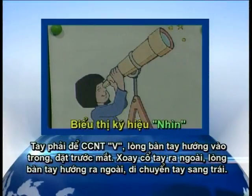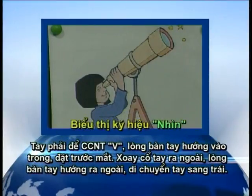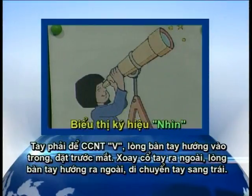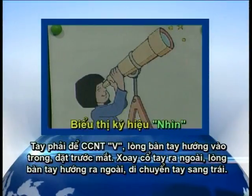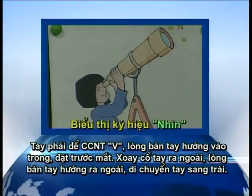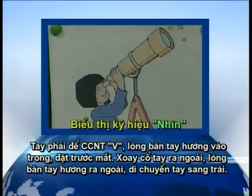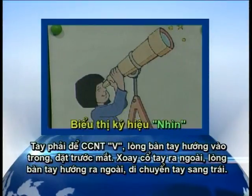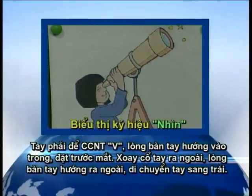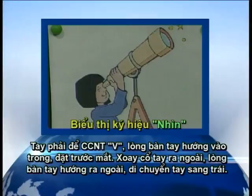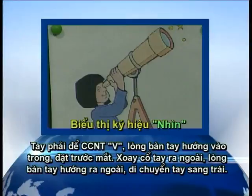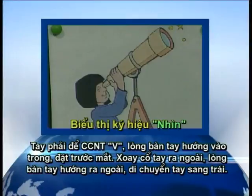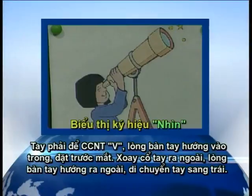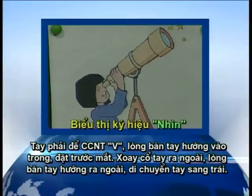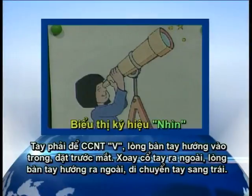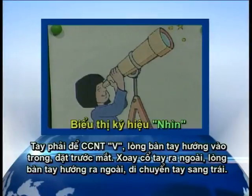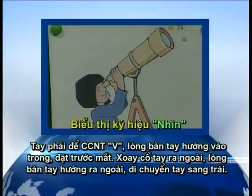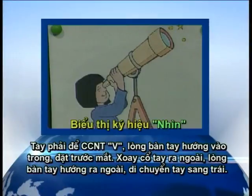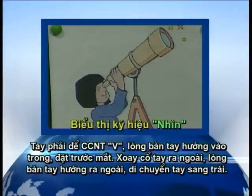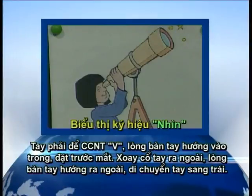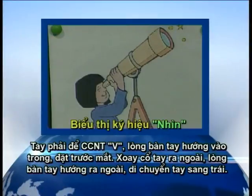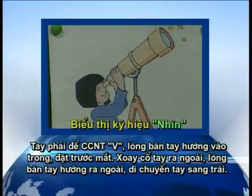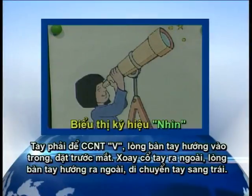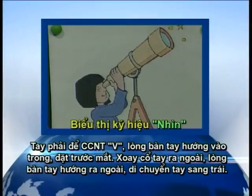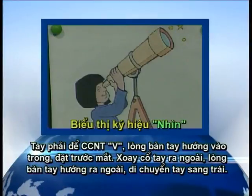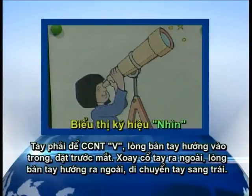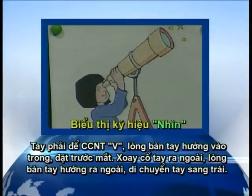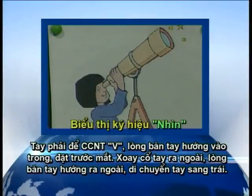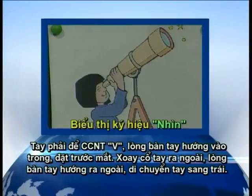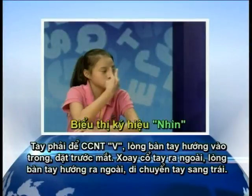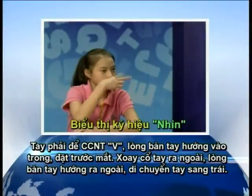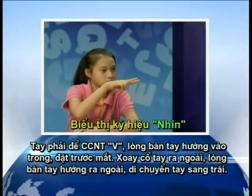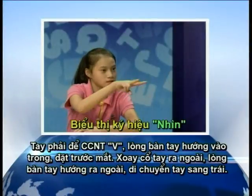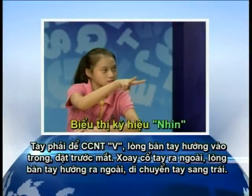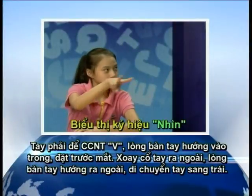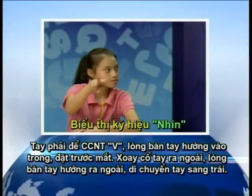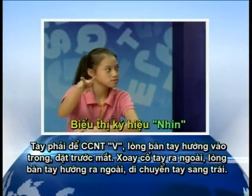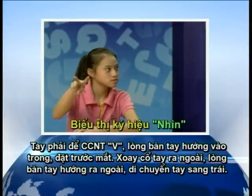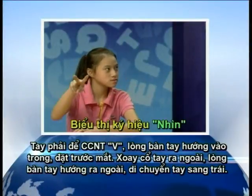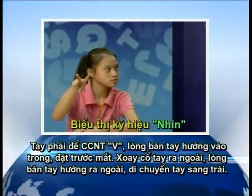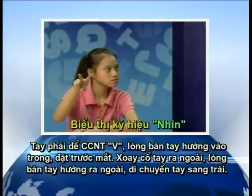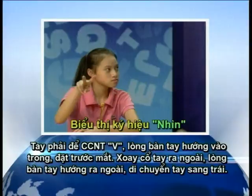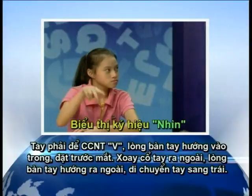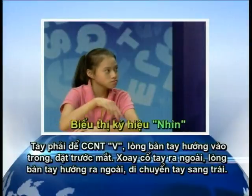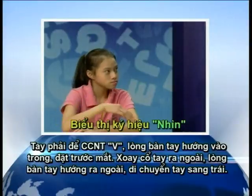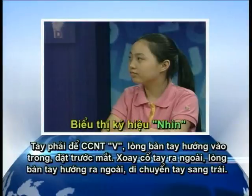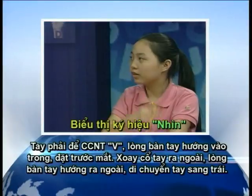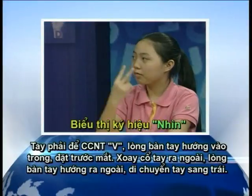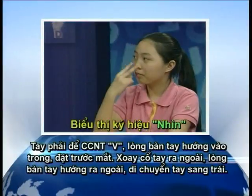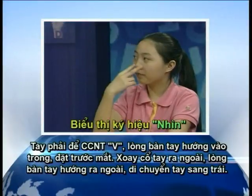Cách biểu ký hiệu nhìn như sau Tay phải để chữ cái ngón tay Theo hình chữ vờ Lòng bàn tay hướng vào trong